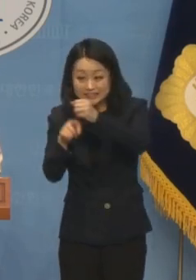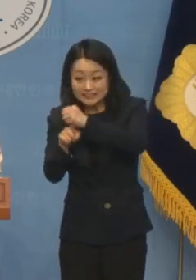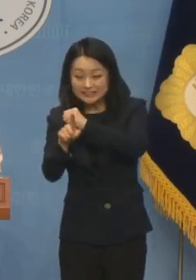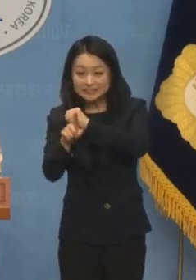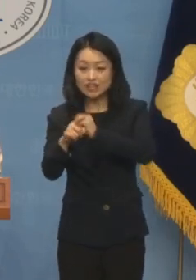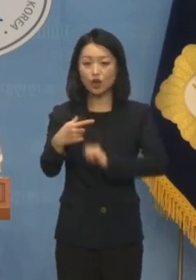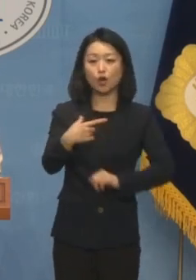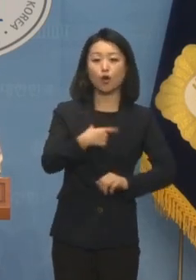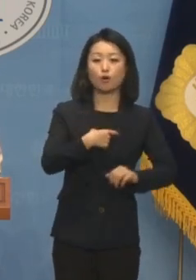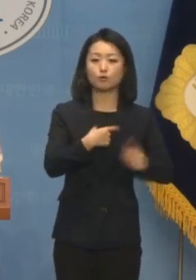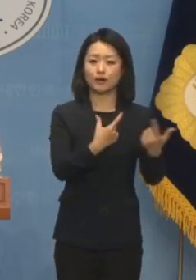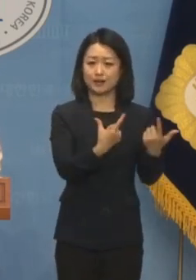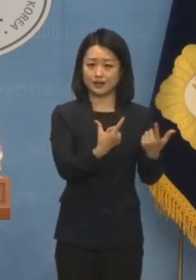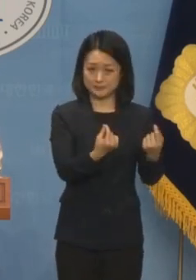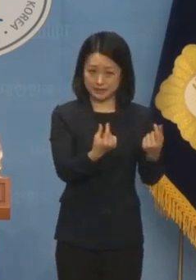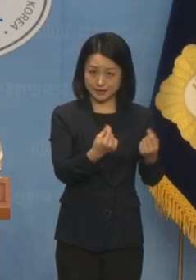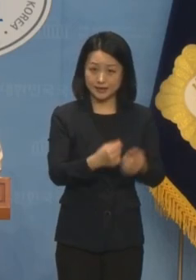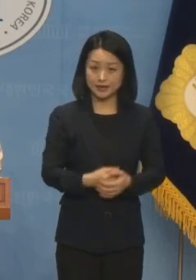거부하는 것입니다.